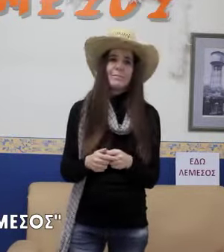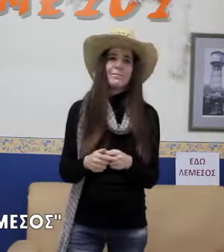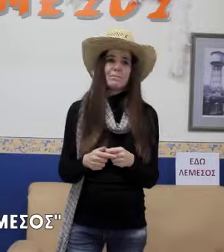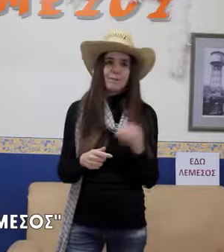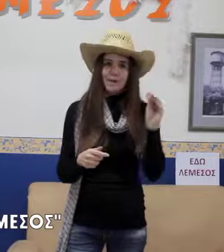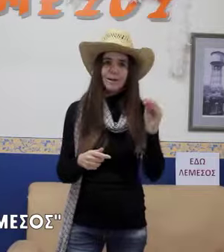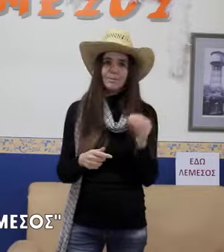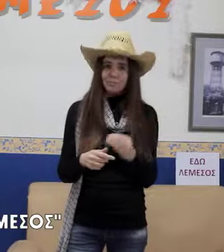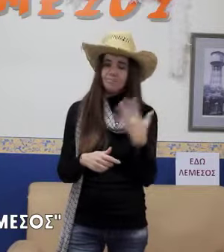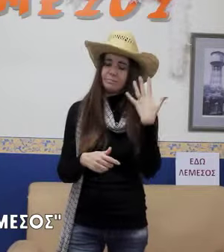5 ευρώ.